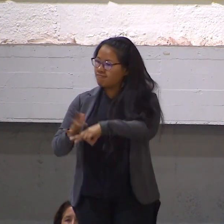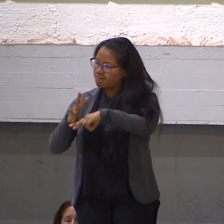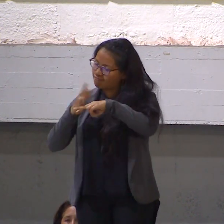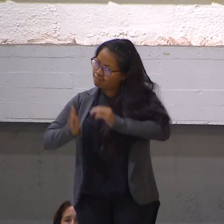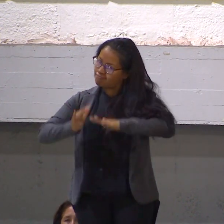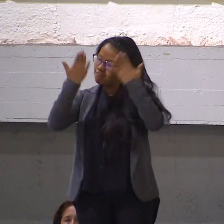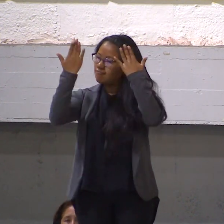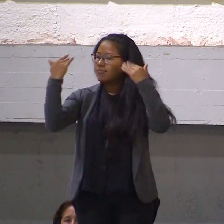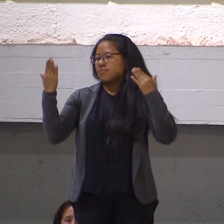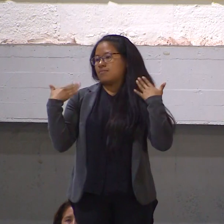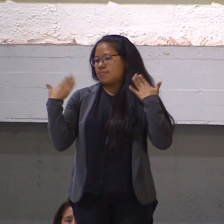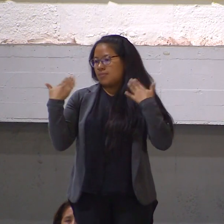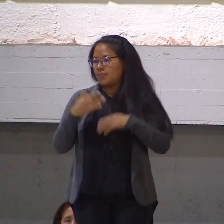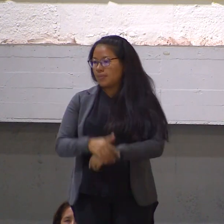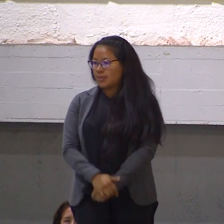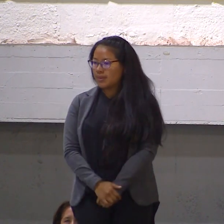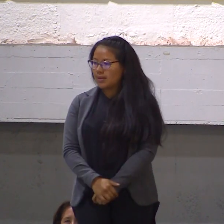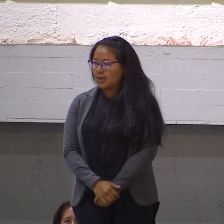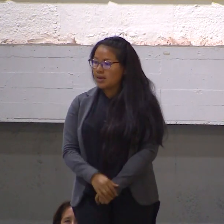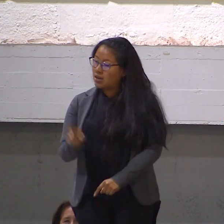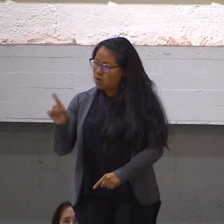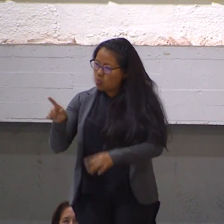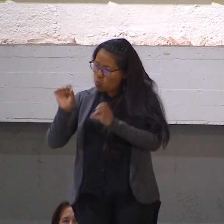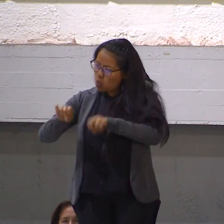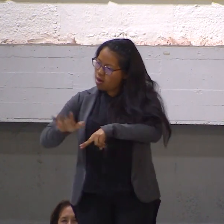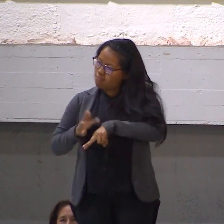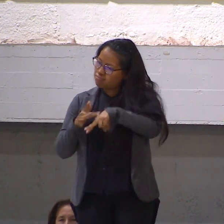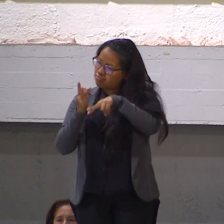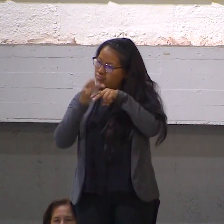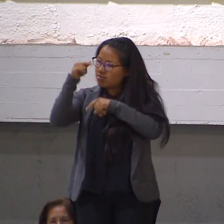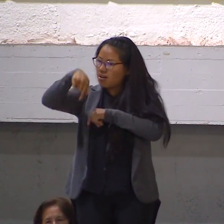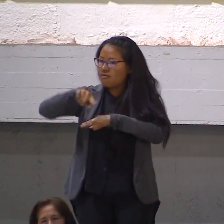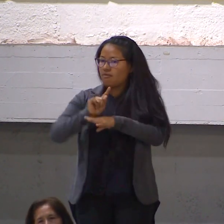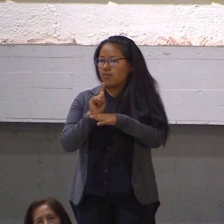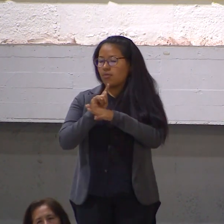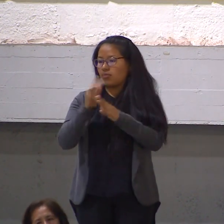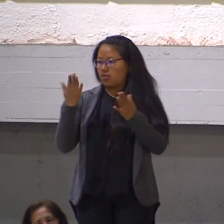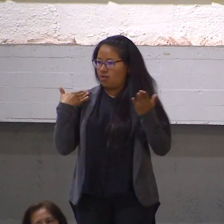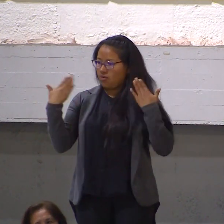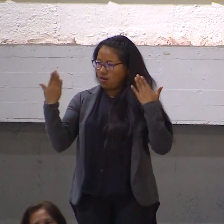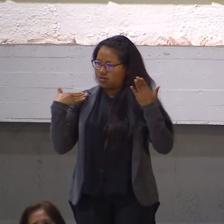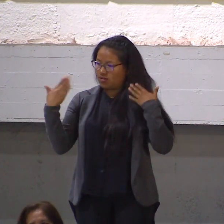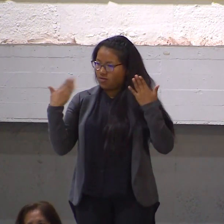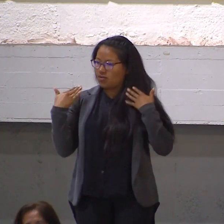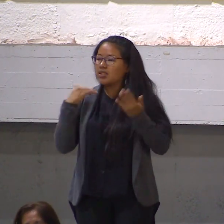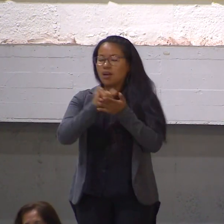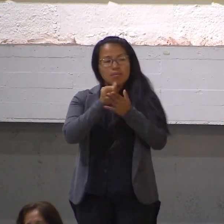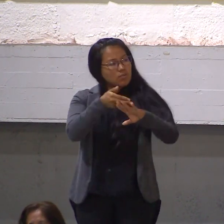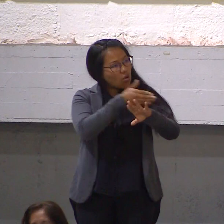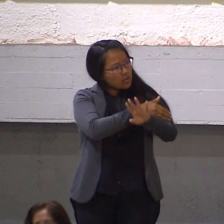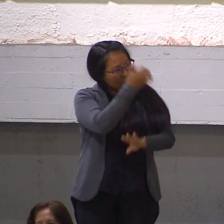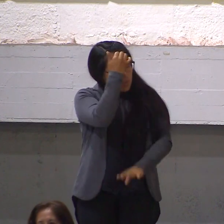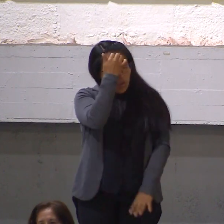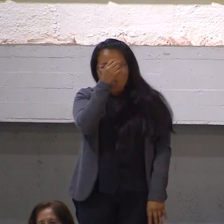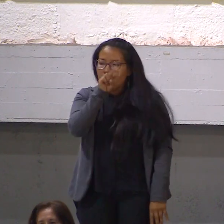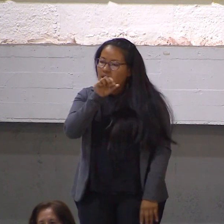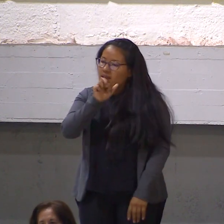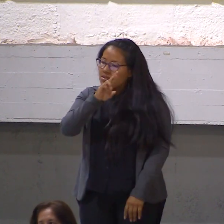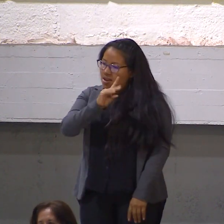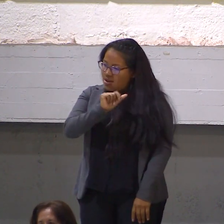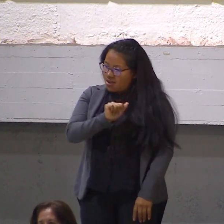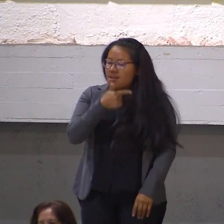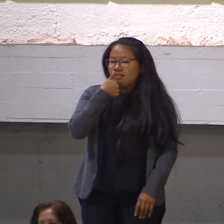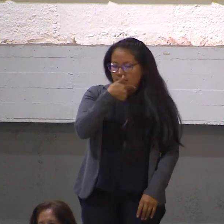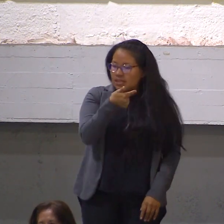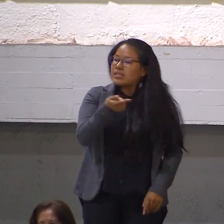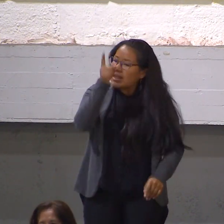educación física darle un empuje importante la facultad de educación física que como lo hice narda hoy tiene que